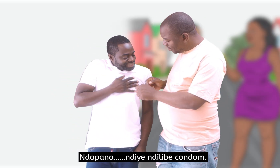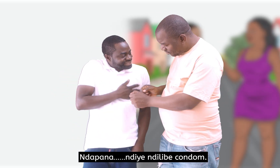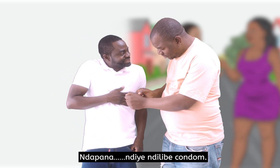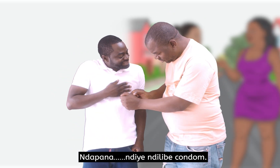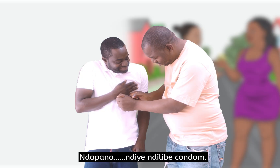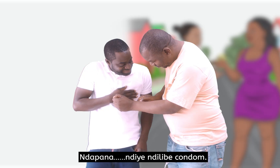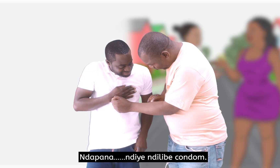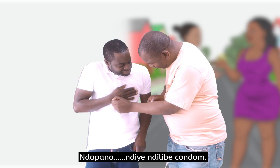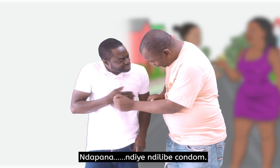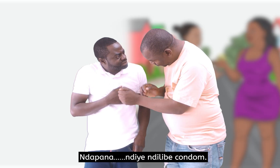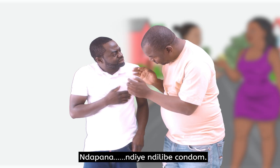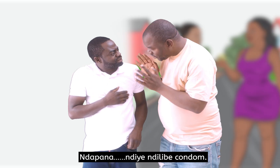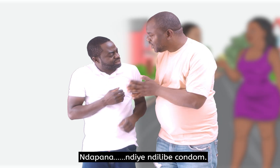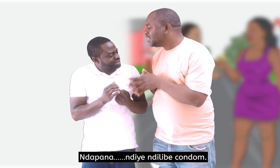ndabana ndilibe kondomu tu.